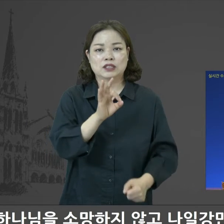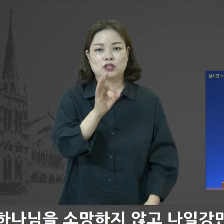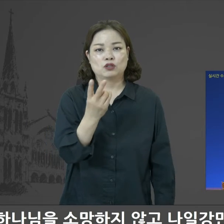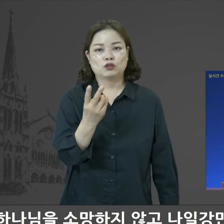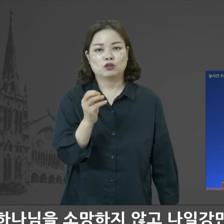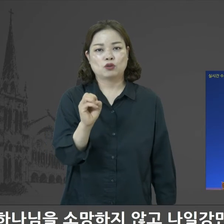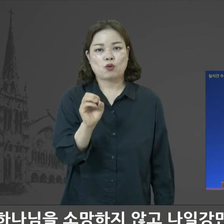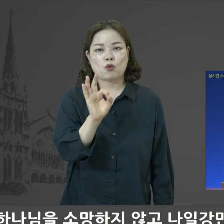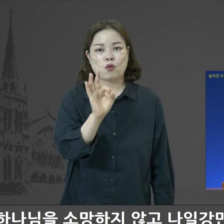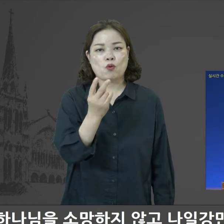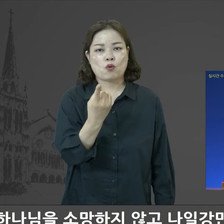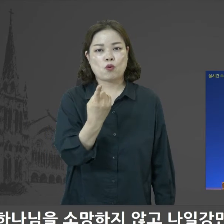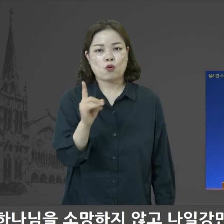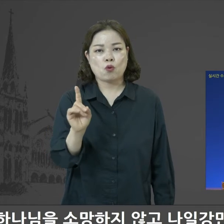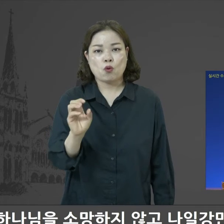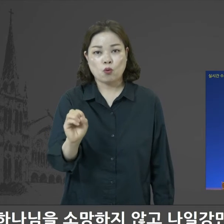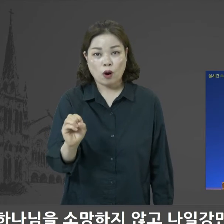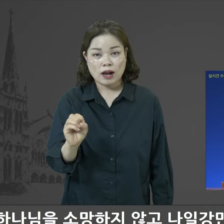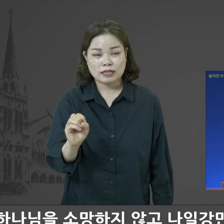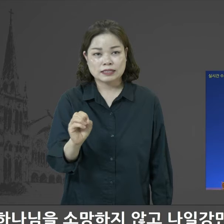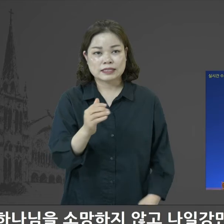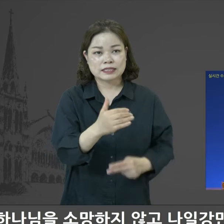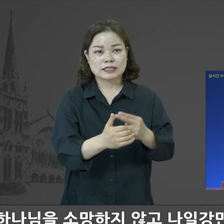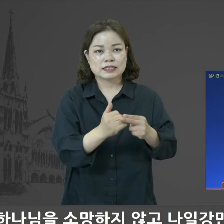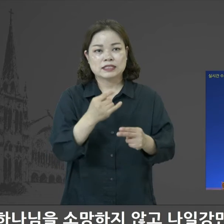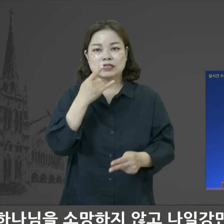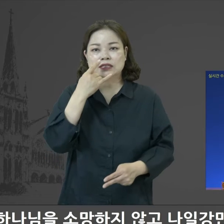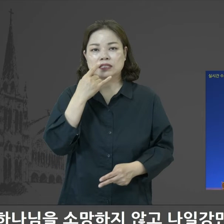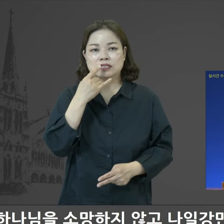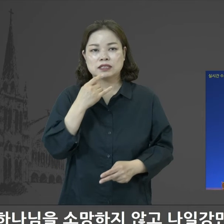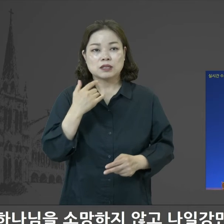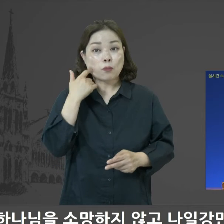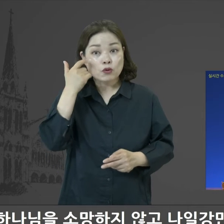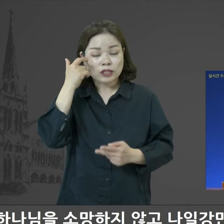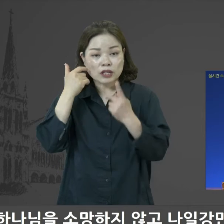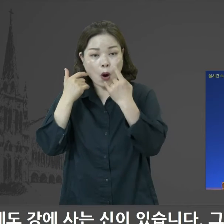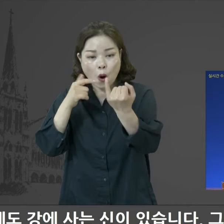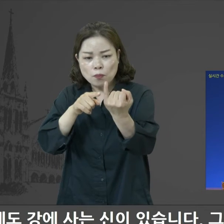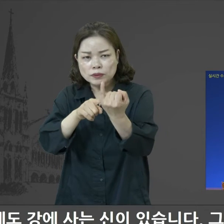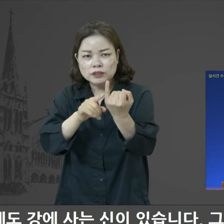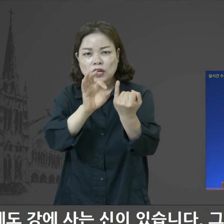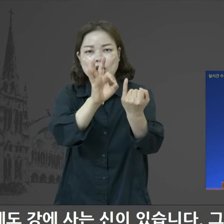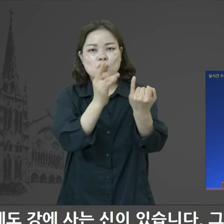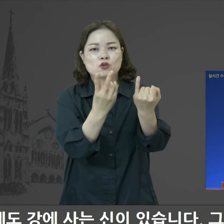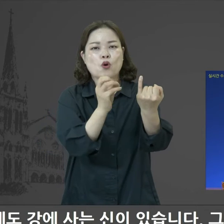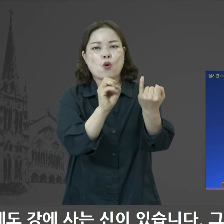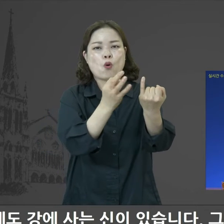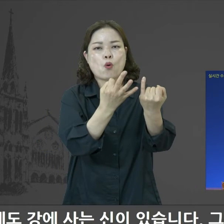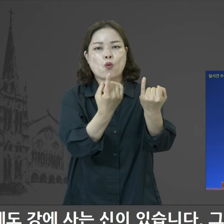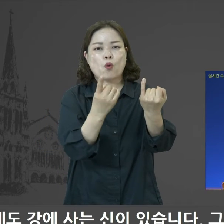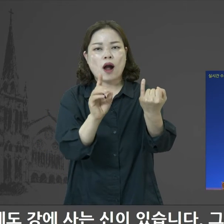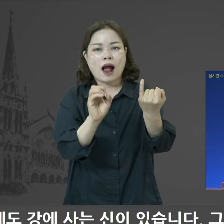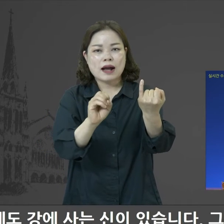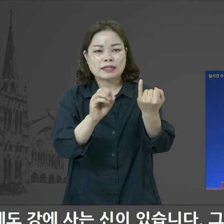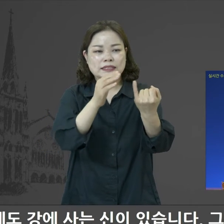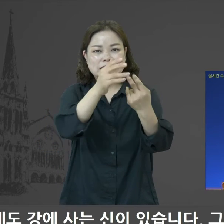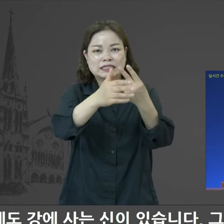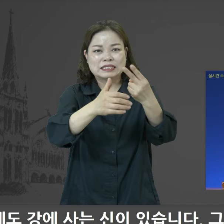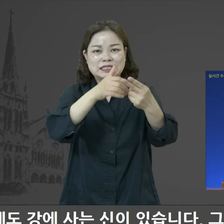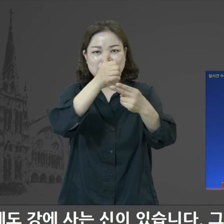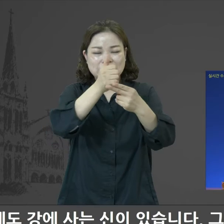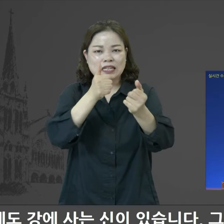용왕신이죠. 저는 어린 시절에 어머니를 따라서 종종 용왕신에게 제사 드리는